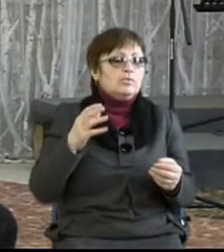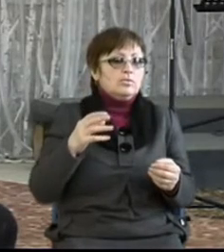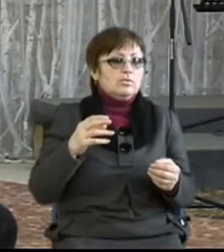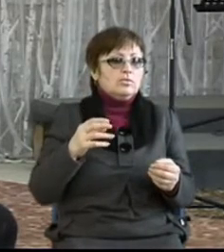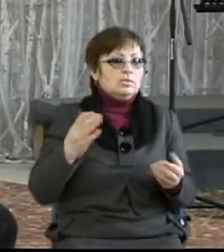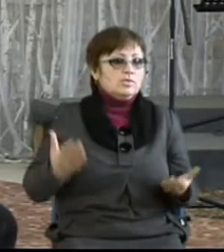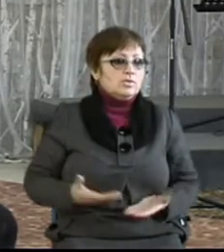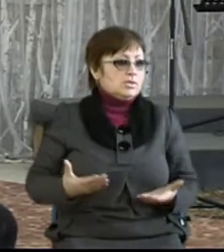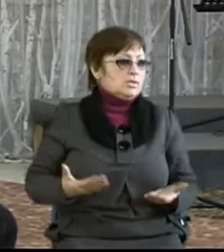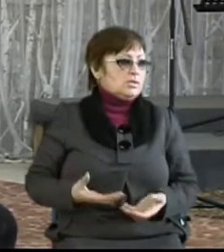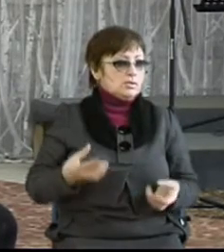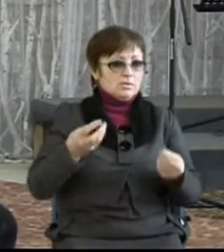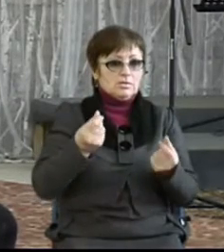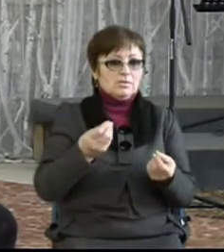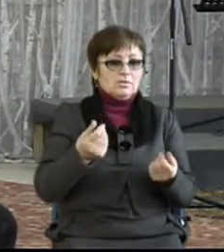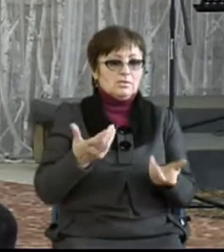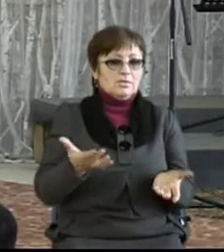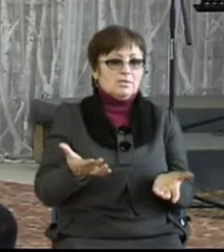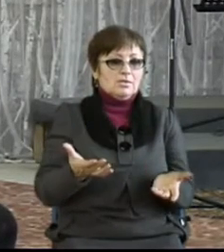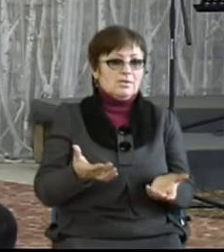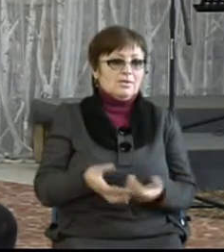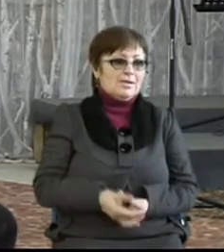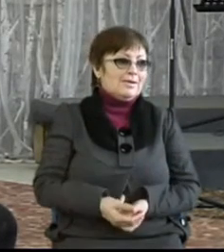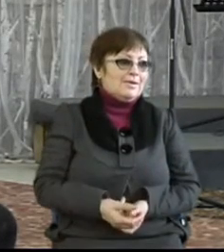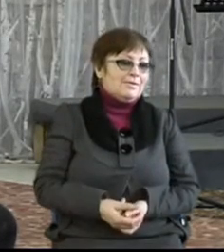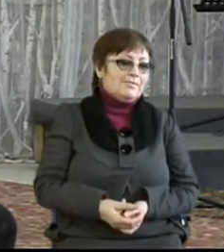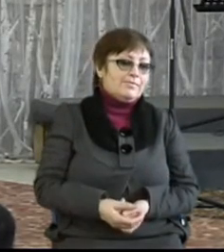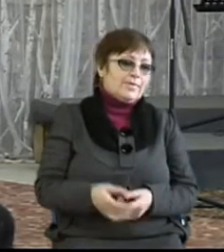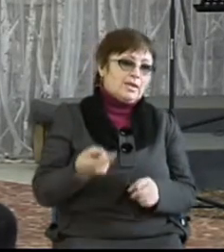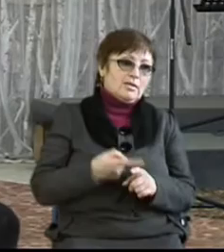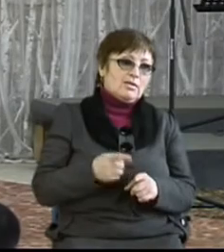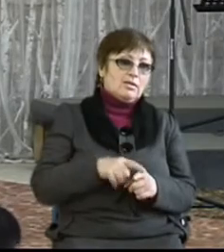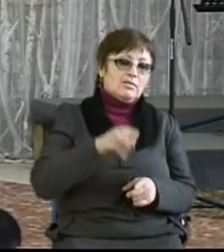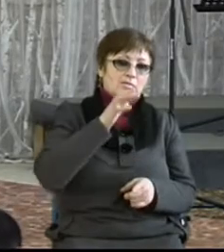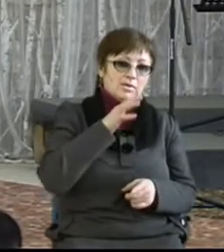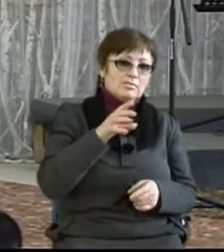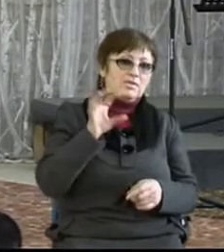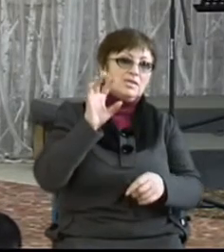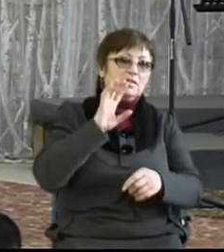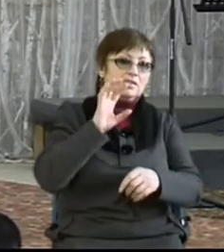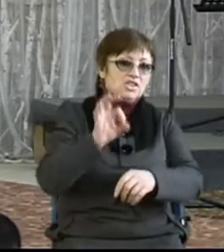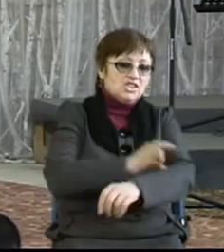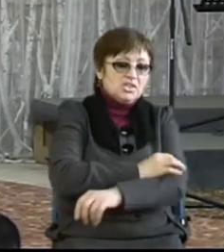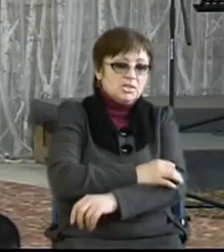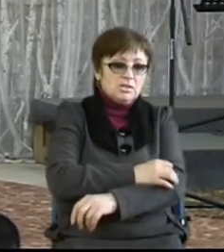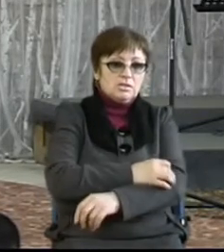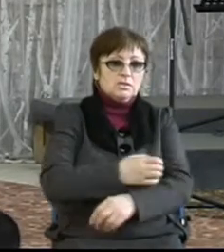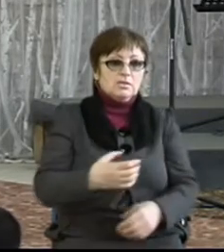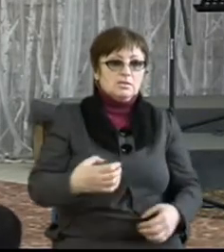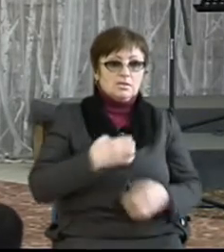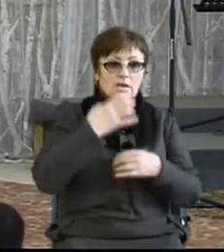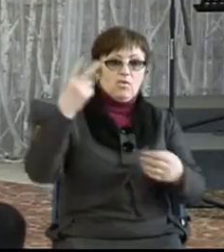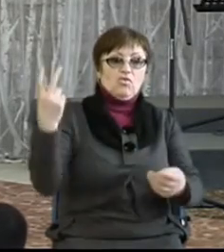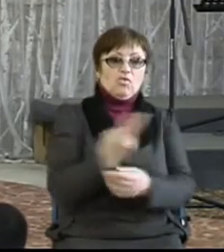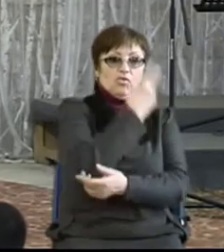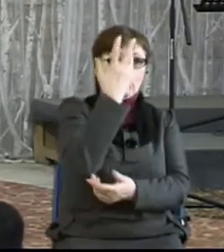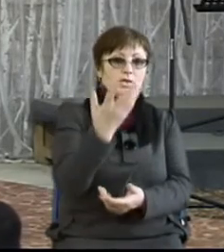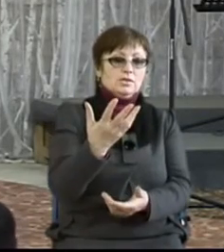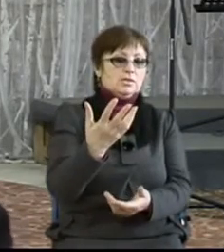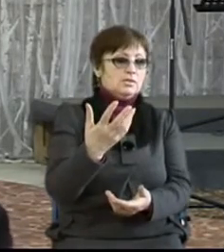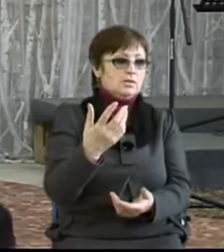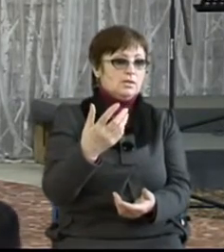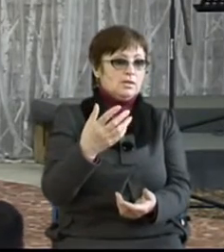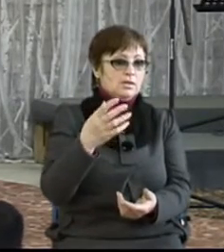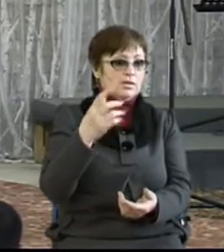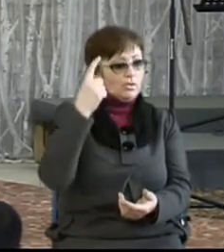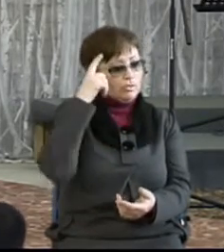обеспечивать себя. И потом буквально в это же время я женился, и уже тогда страх удвоился, потому что ты уже